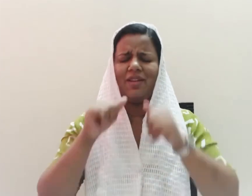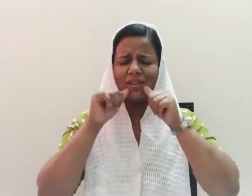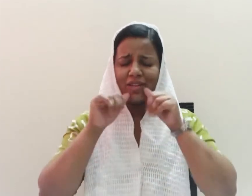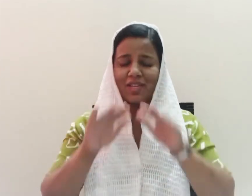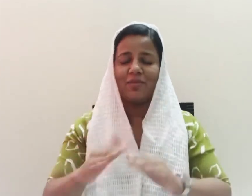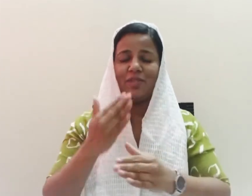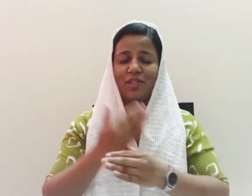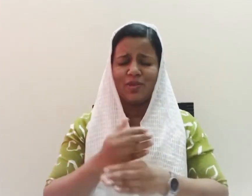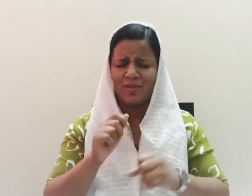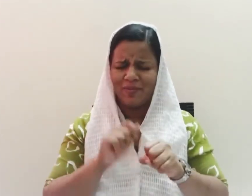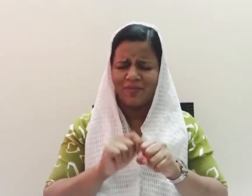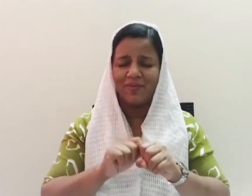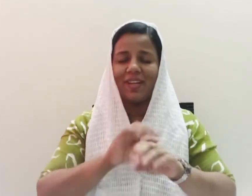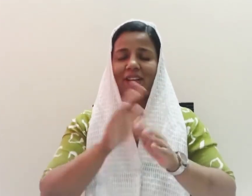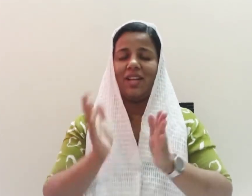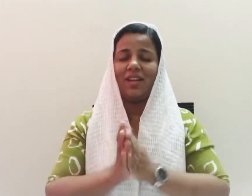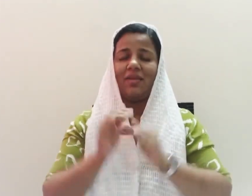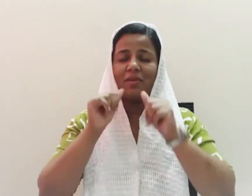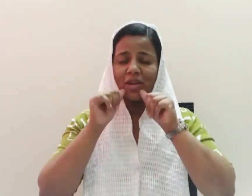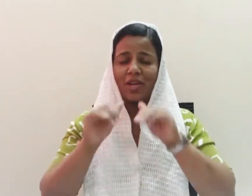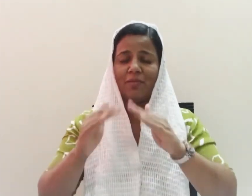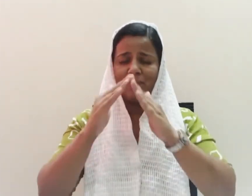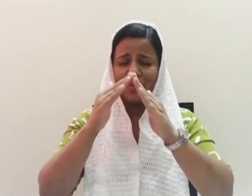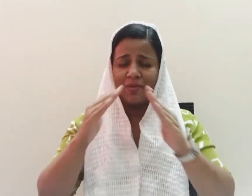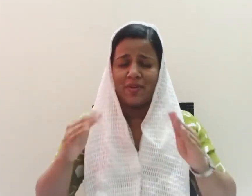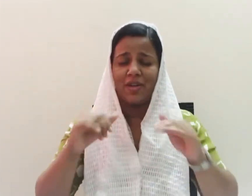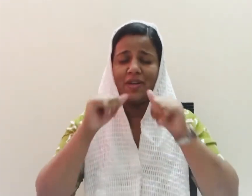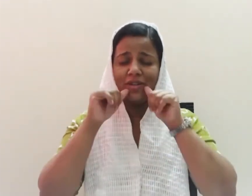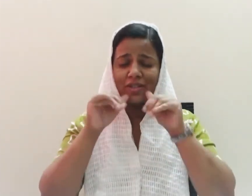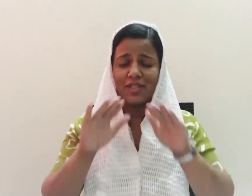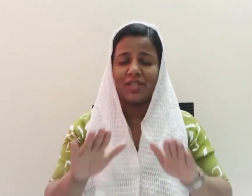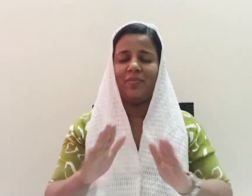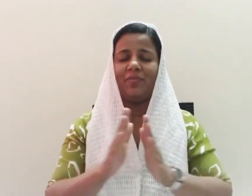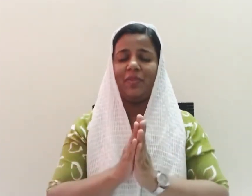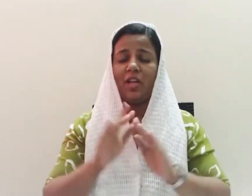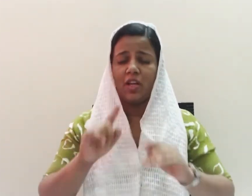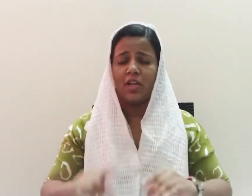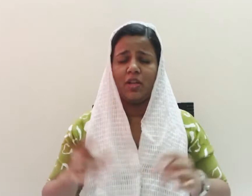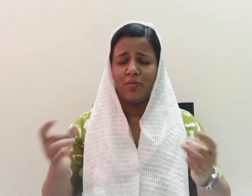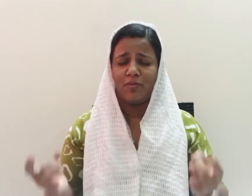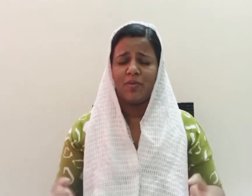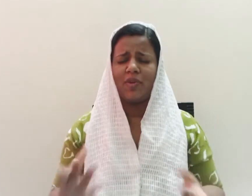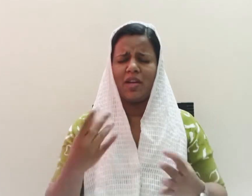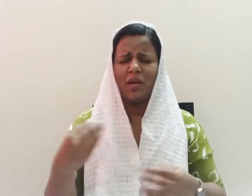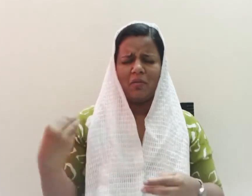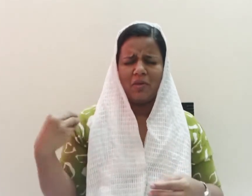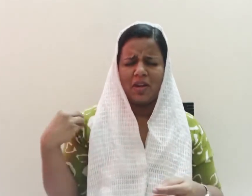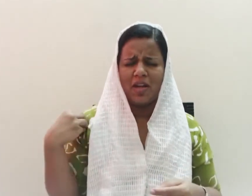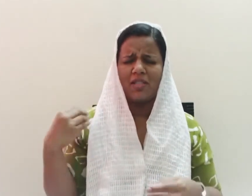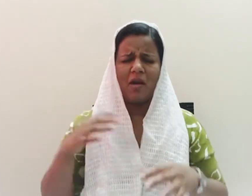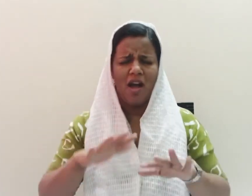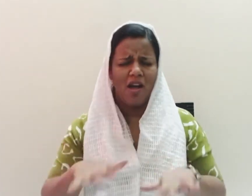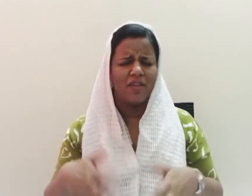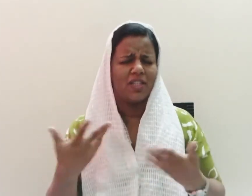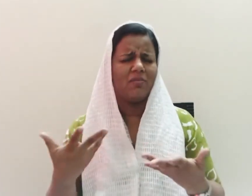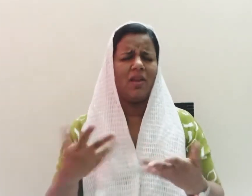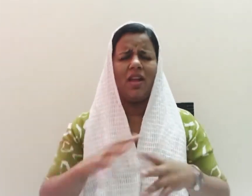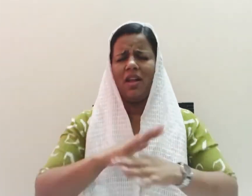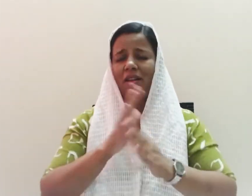അനുഗ്രഹിക്കുന്നു. ഇവരുടെ ഉപജീവന മാർഗങ്ങളെ അനുഗ്രഹിക്കുന്നു. ഇവരുടെ ഭവനങ്ങളെ അനുഗ്രഹിക്കുന്നു. കഥാവേ, ഇന്ന് പകൽക്കാലം അവർ നേരിട്ടുകൊണ്ടിരിക്കുന്ന ആവശ്യം എന്താണേലും